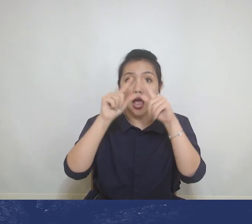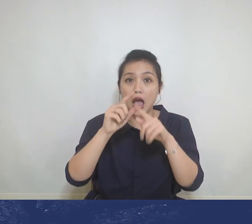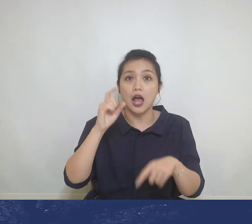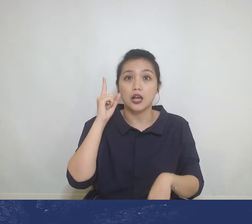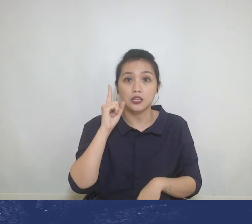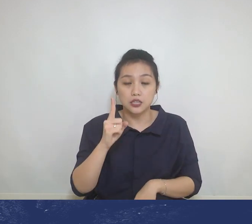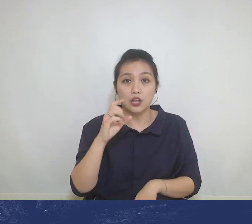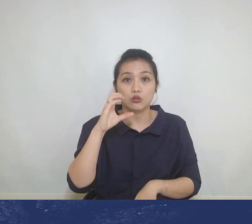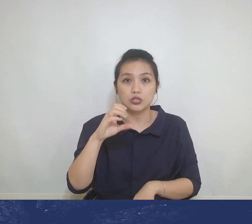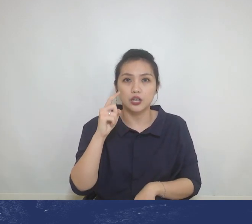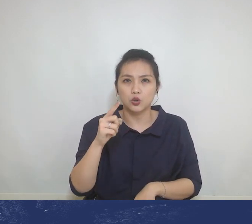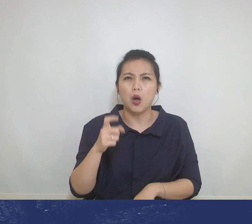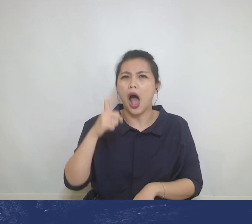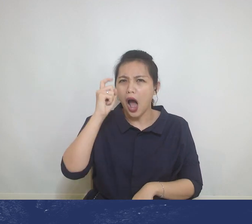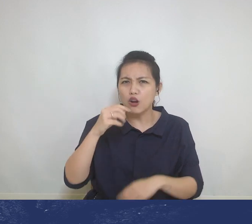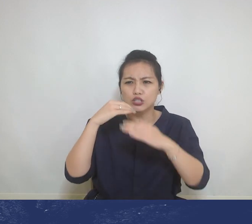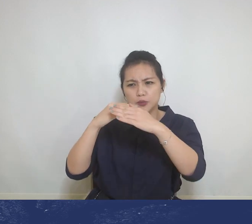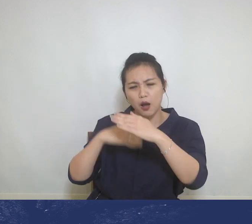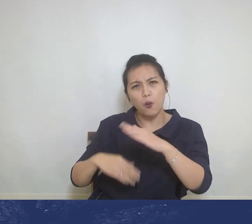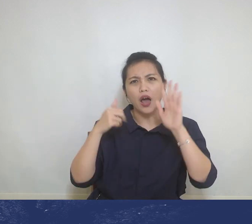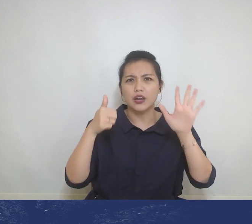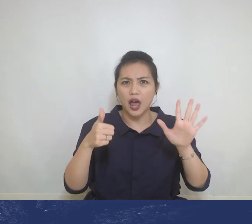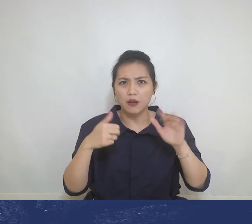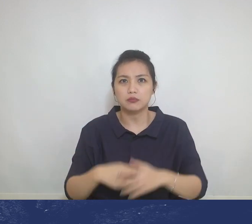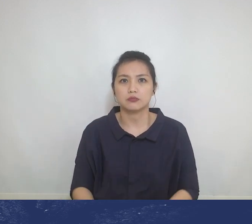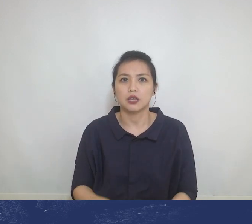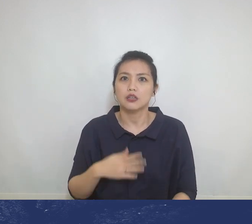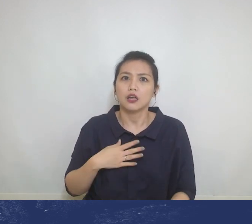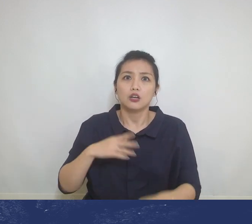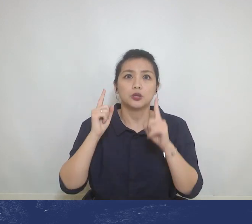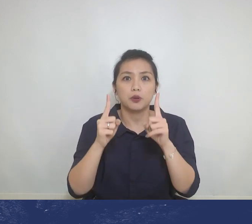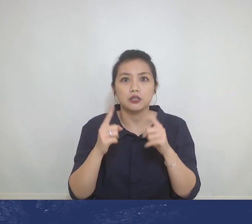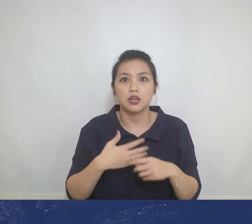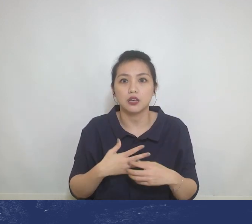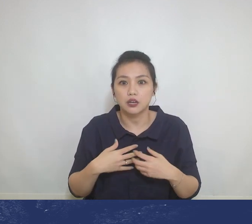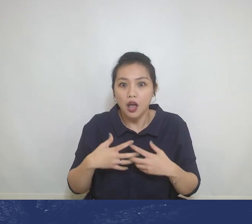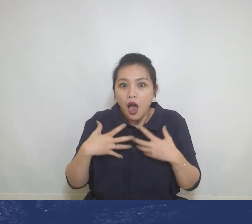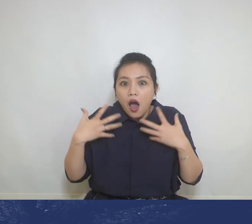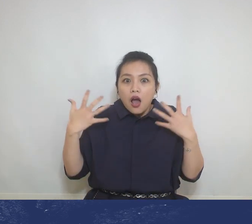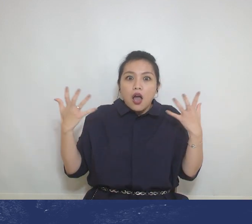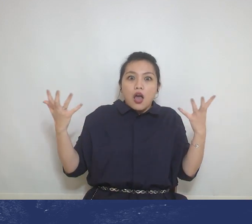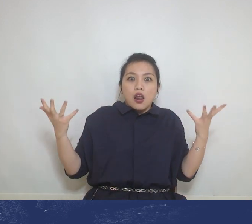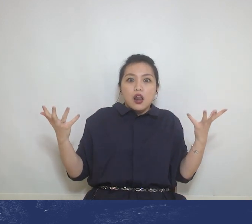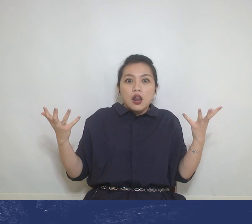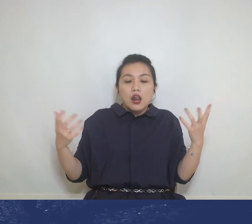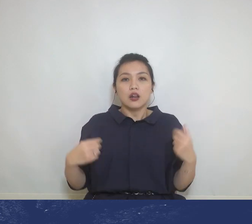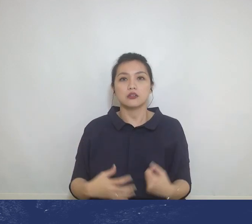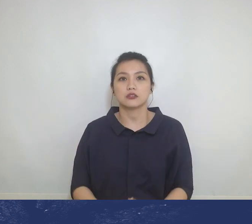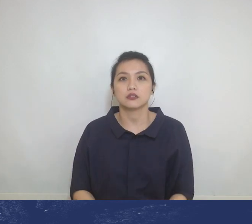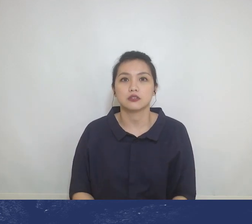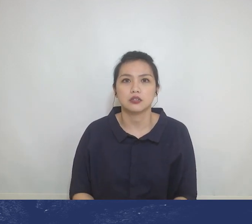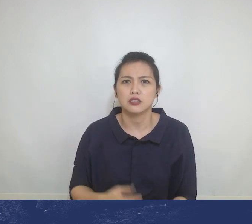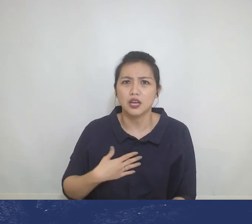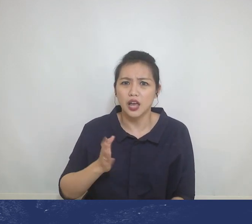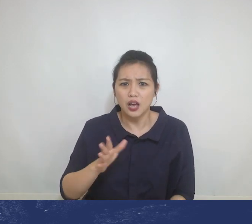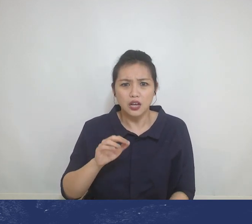angka normalnya adalah 6, di bawah 6. Maksimum adalah 6 dan angka saya 11. Saya terkejut sekali karena